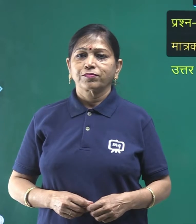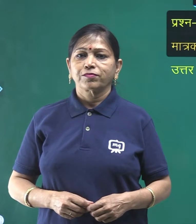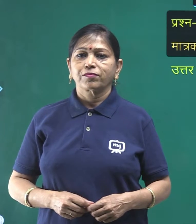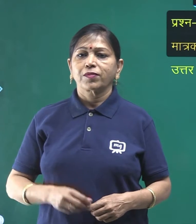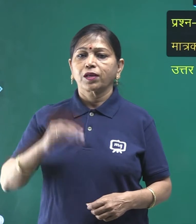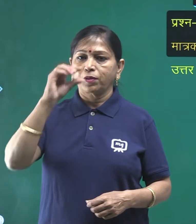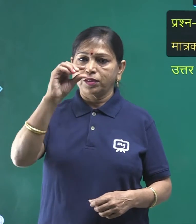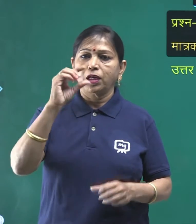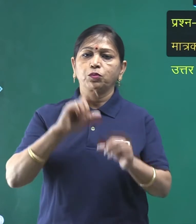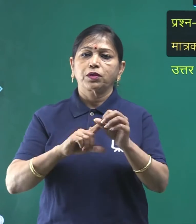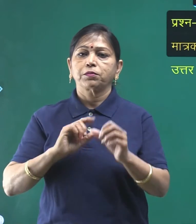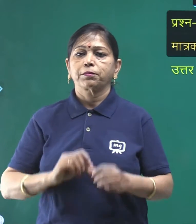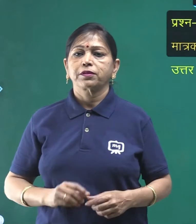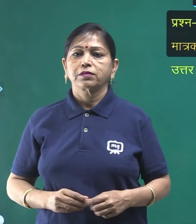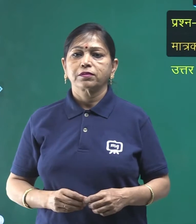अतिलघुरात्मक प्रश्न